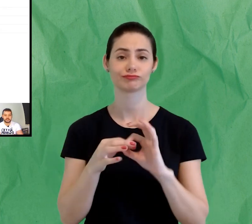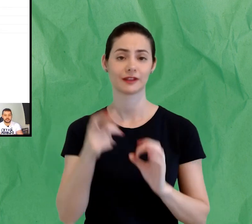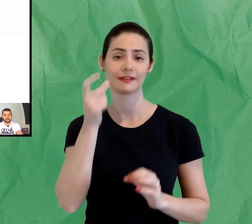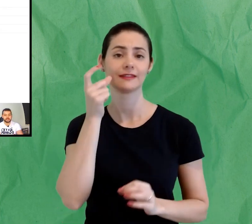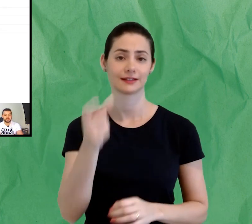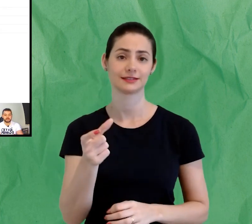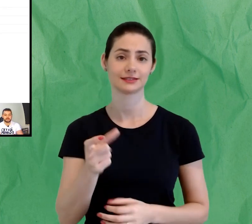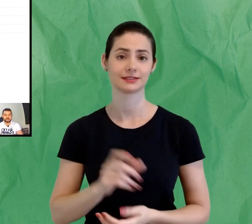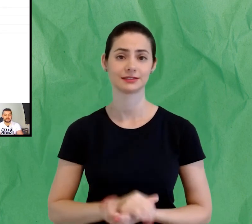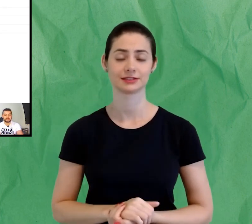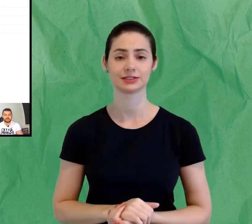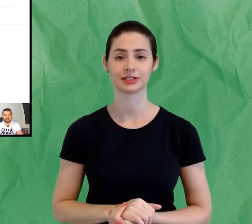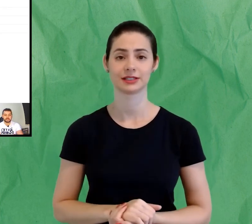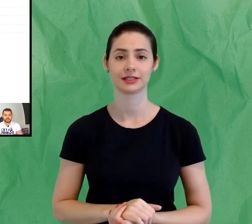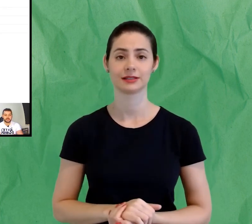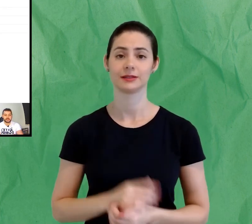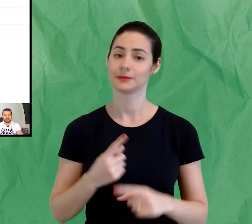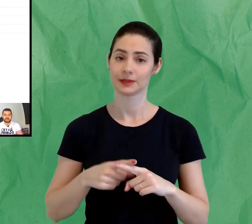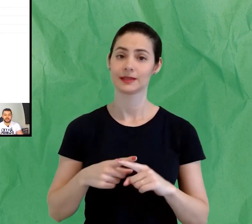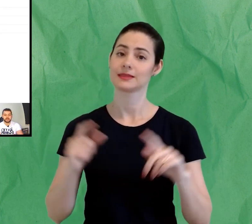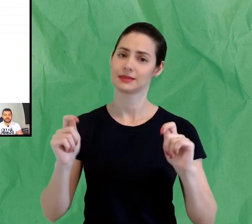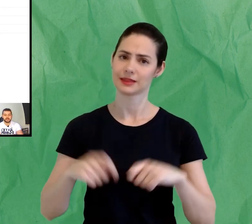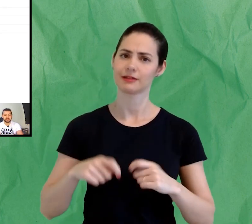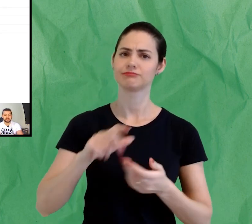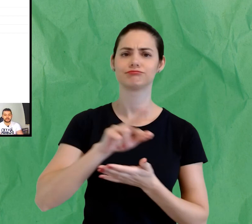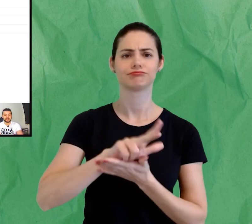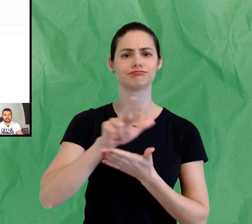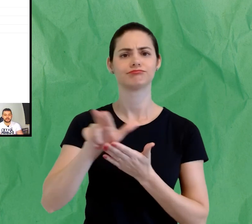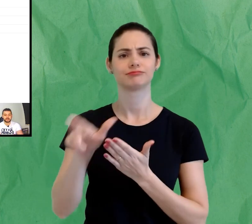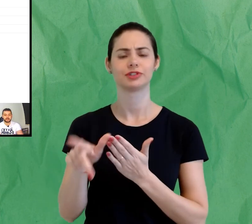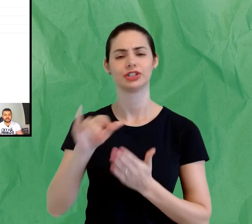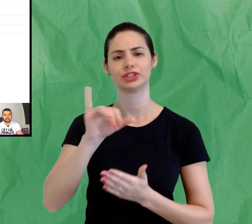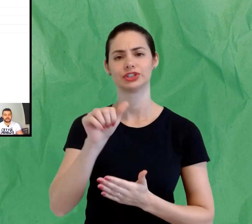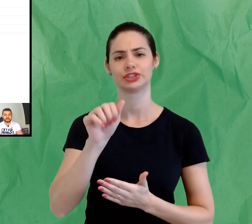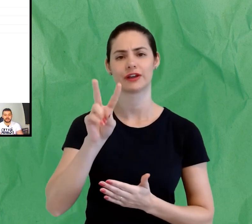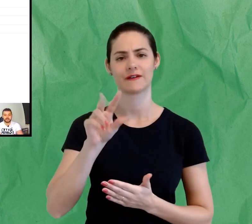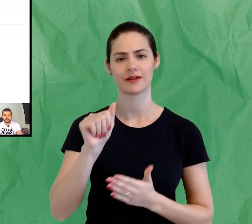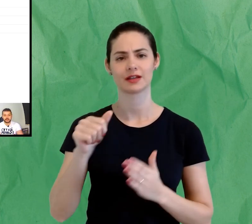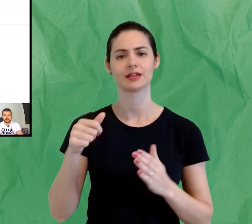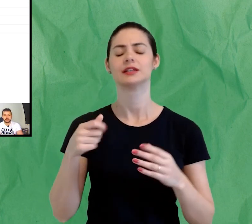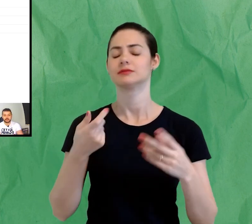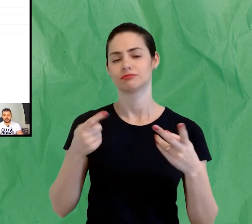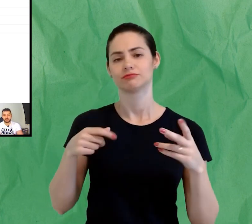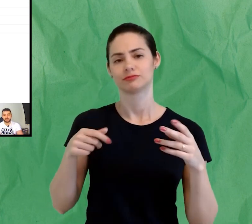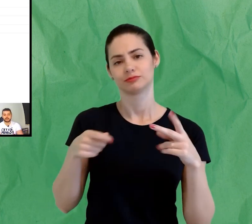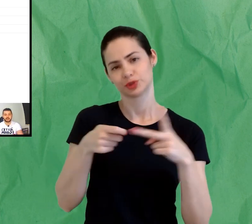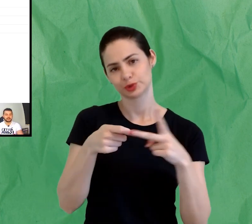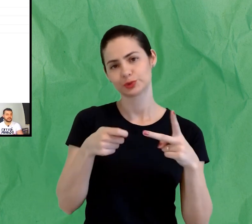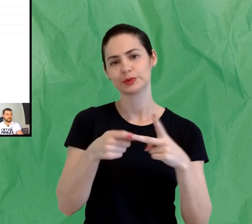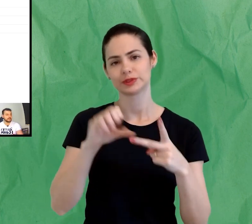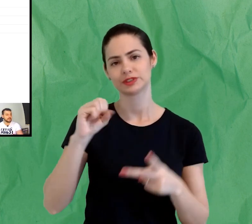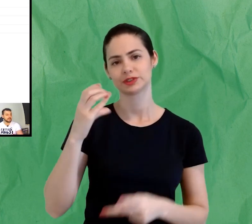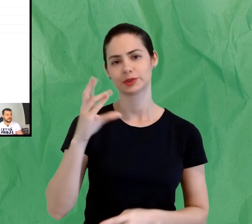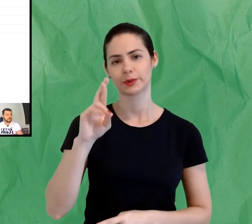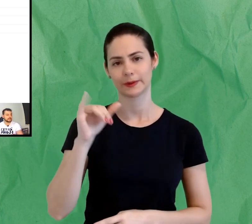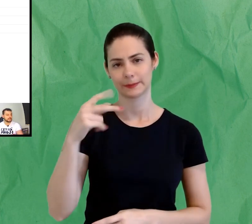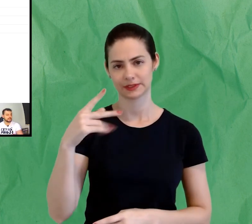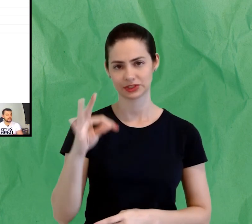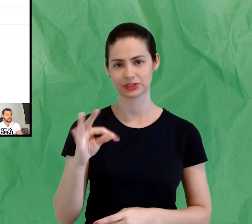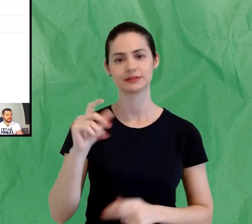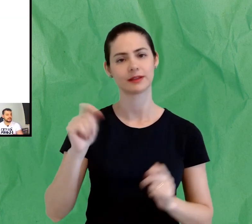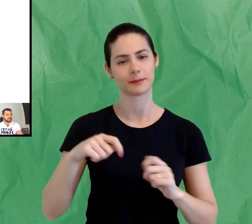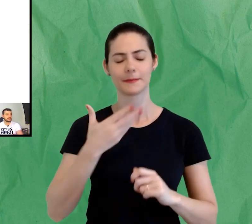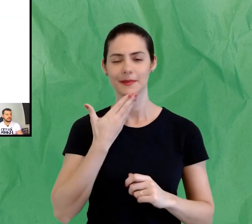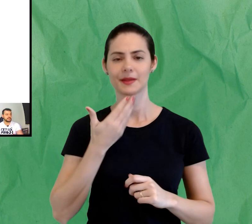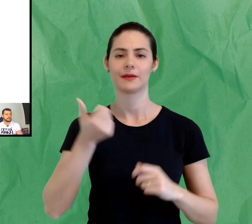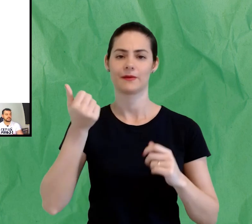interessante do ponto de vista em que a gente pode pegar várias variáveis do JavaScript e melhorar aqui a exibição entre elas. A gente tem também